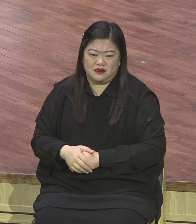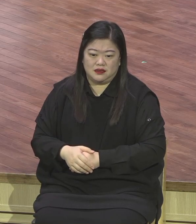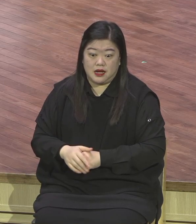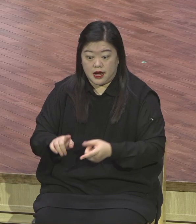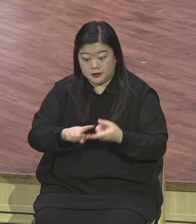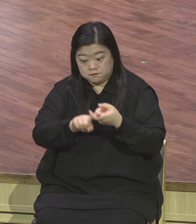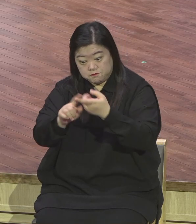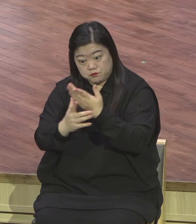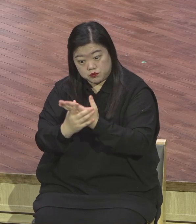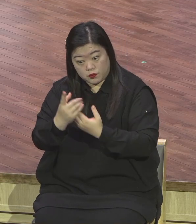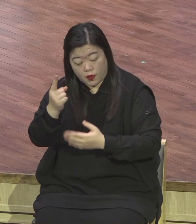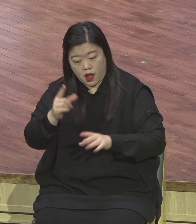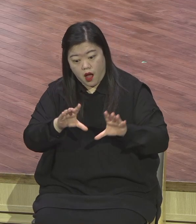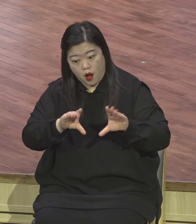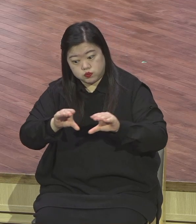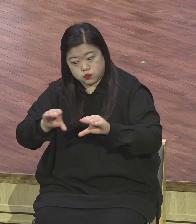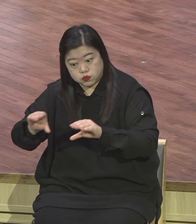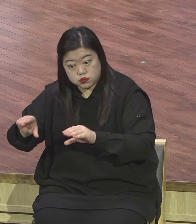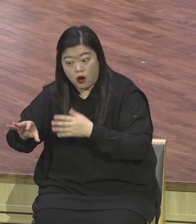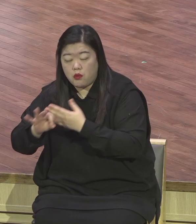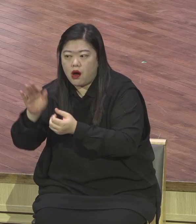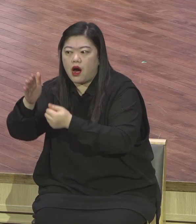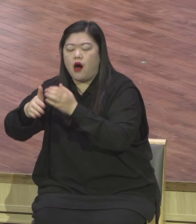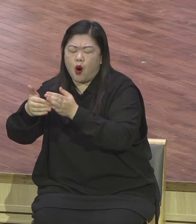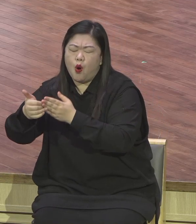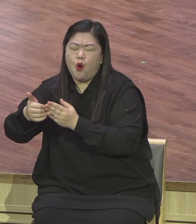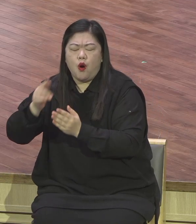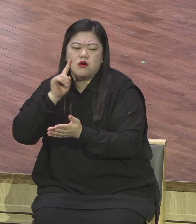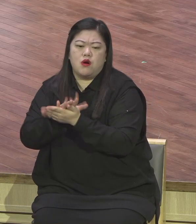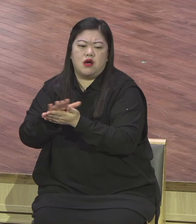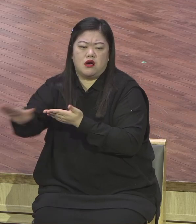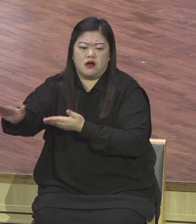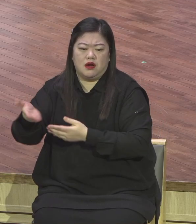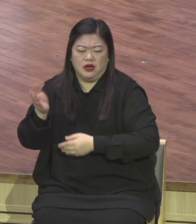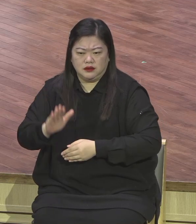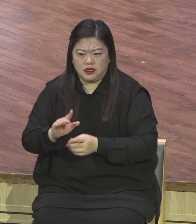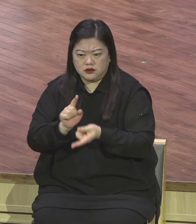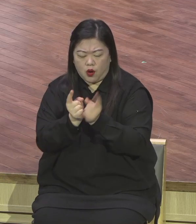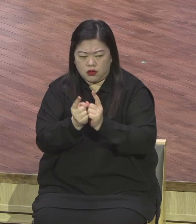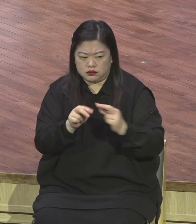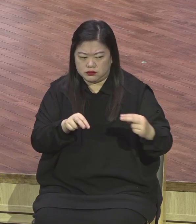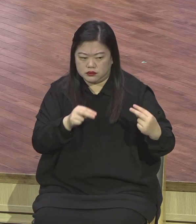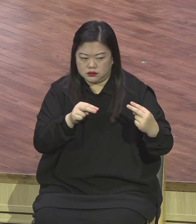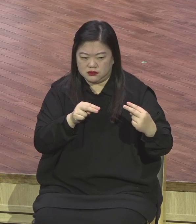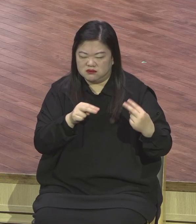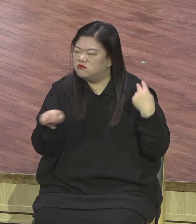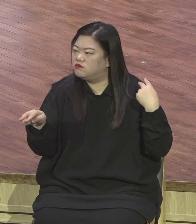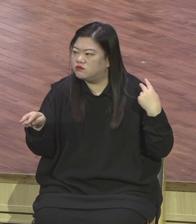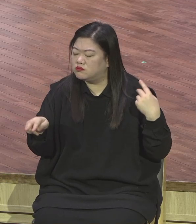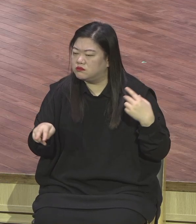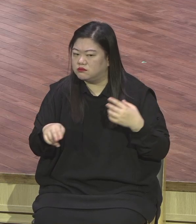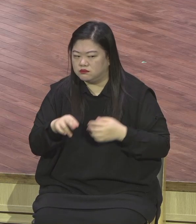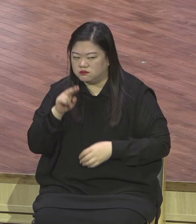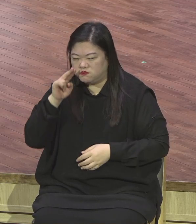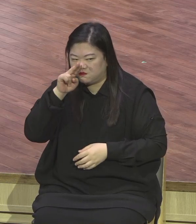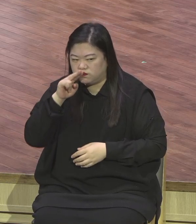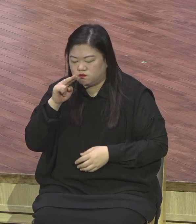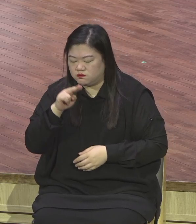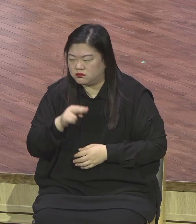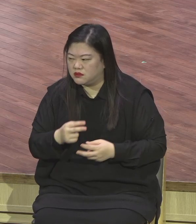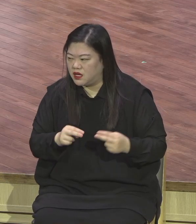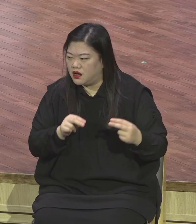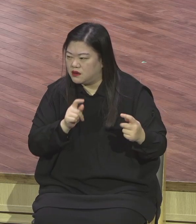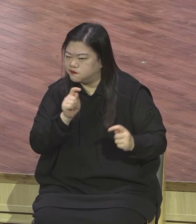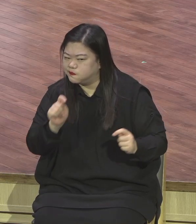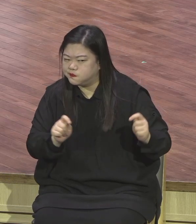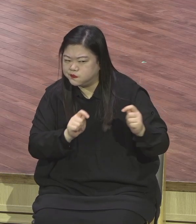편안하지. 막 짜증내고 서로 막 서로 막 그렇게 뭐 시기하고 서로 막 굉장하고